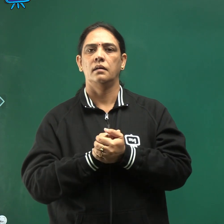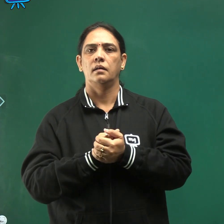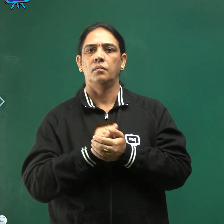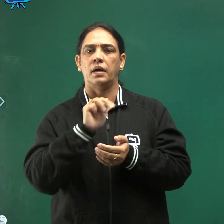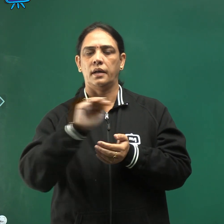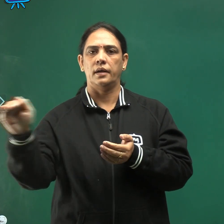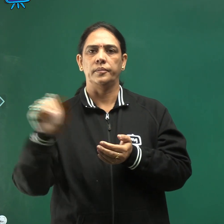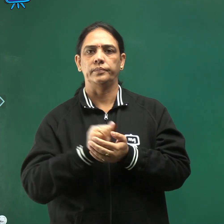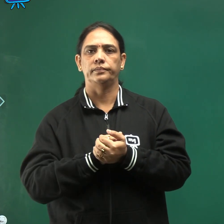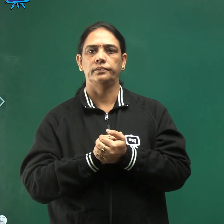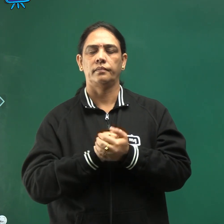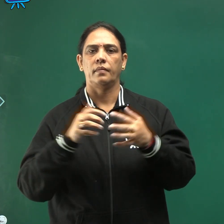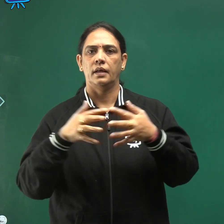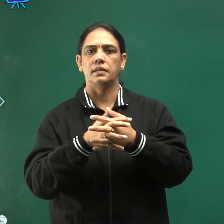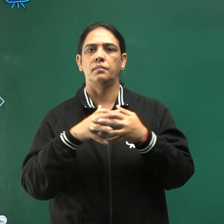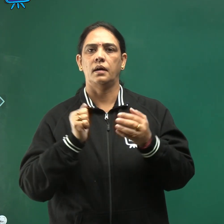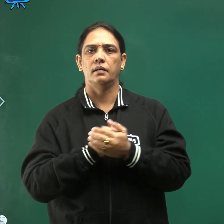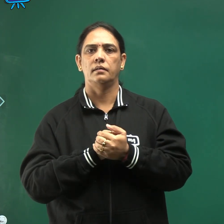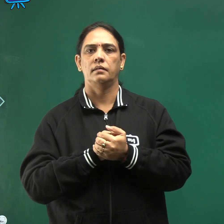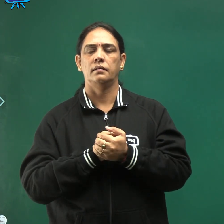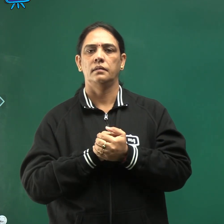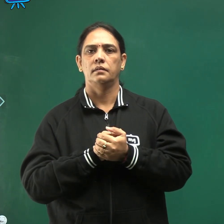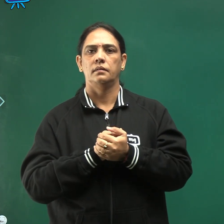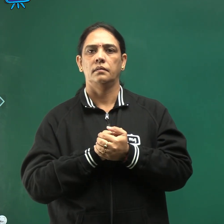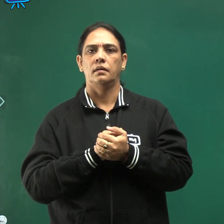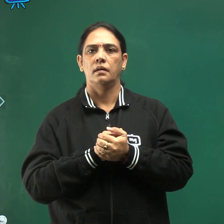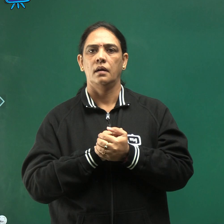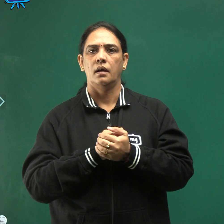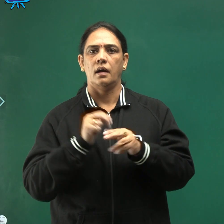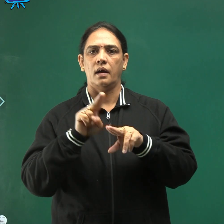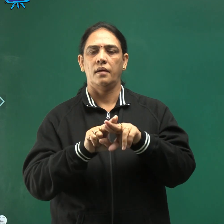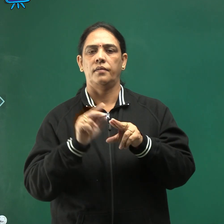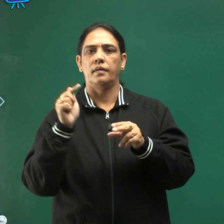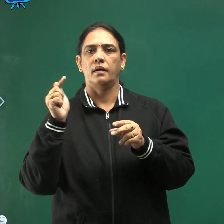बटे सिग्मा f i,